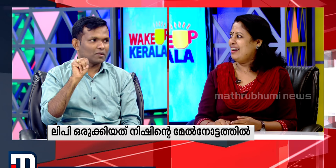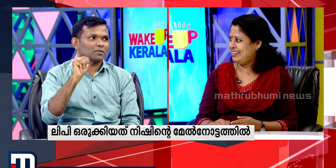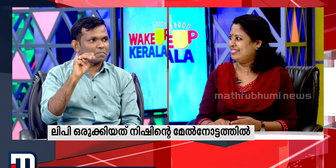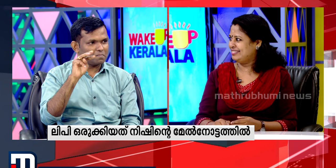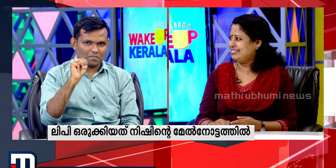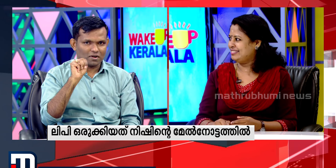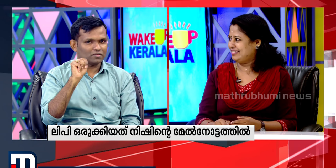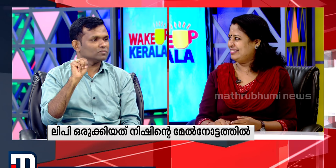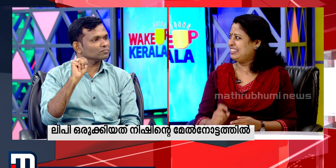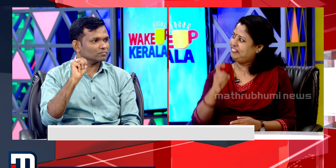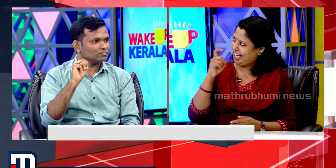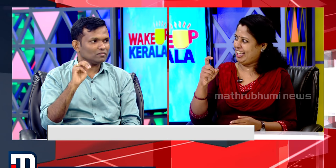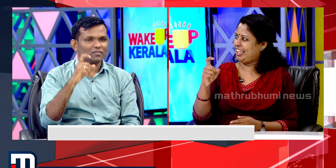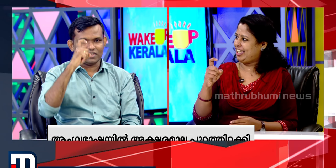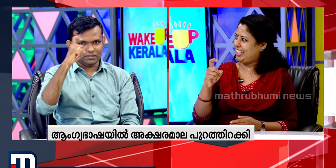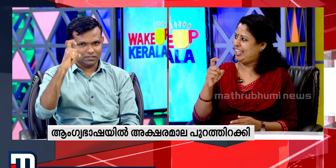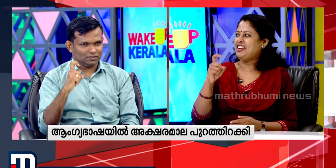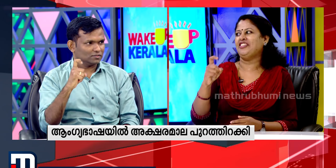മാ